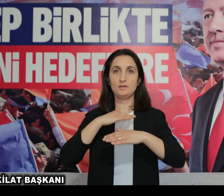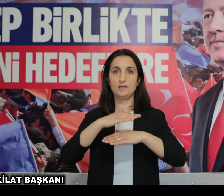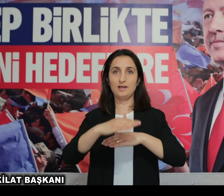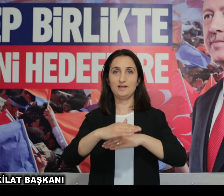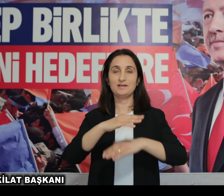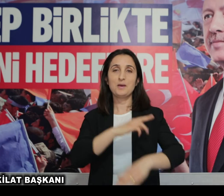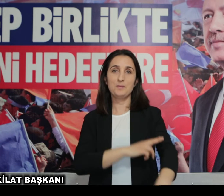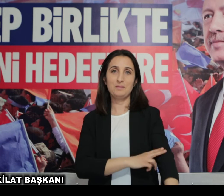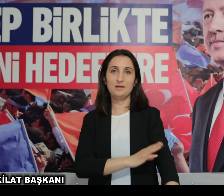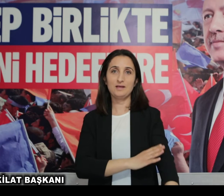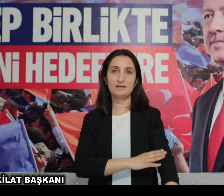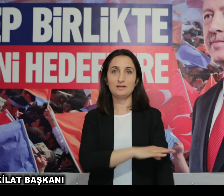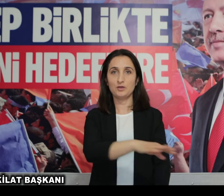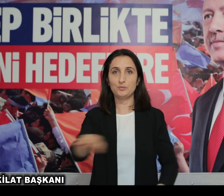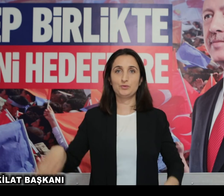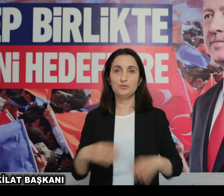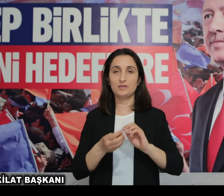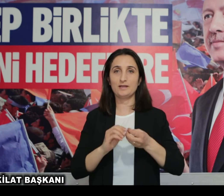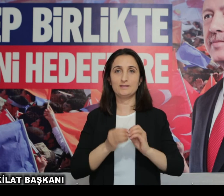millet, memleket, bütün derdi.